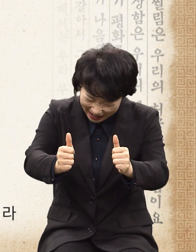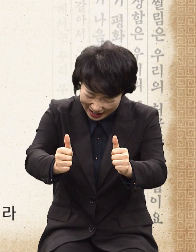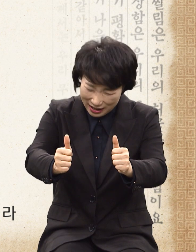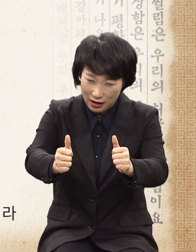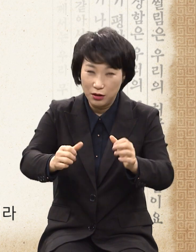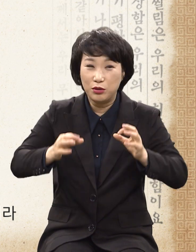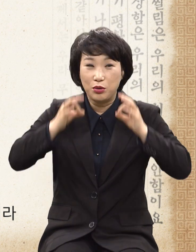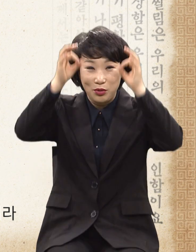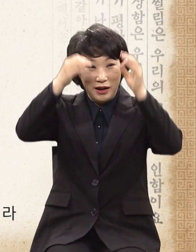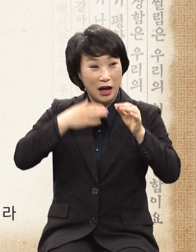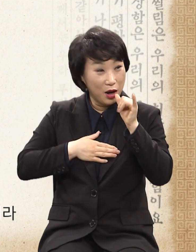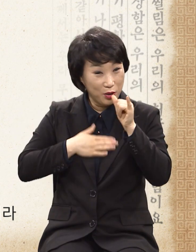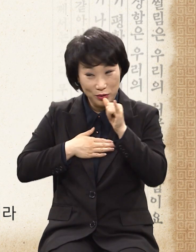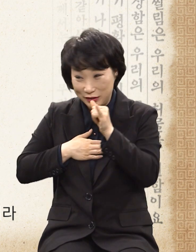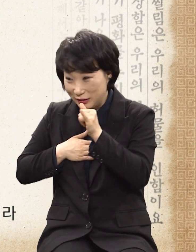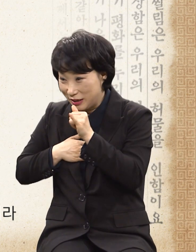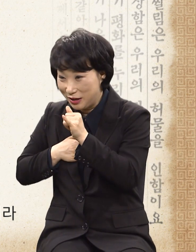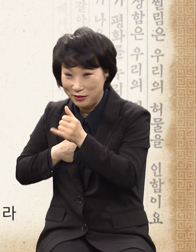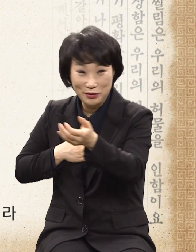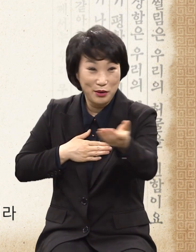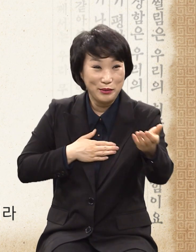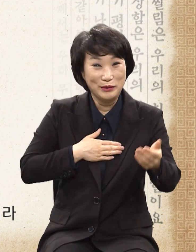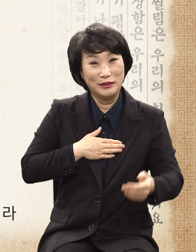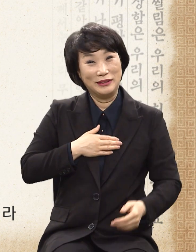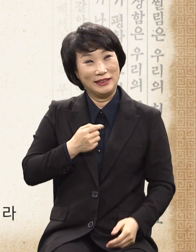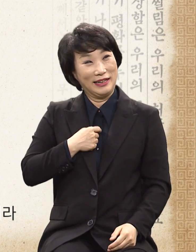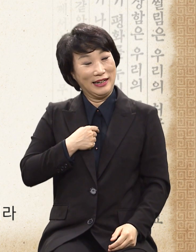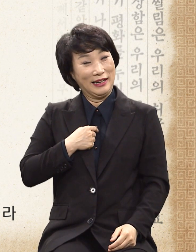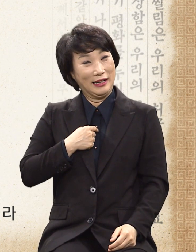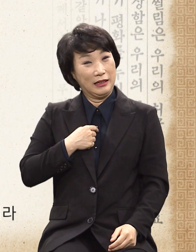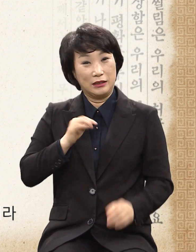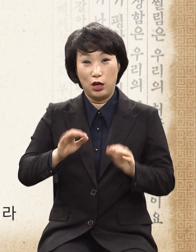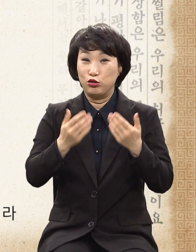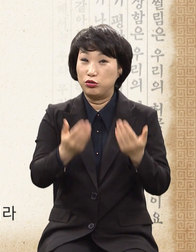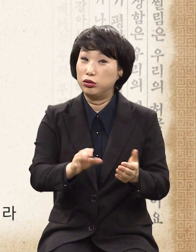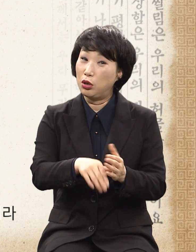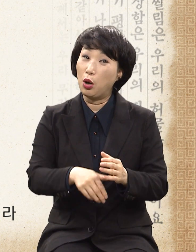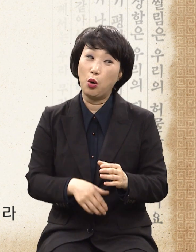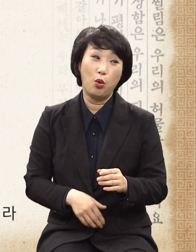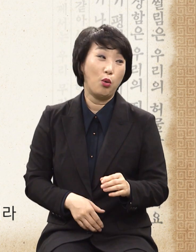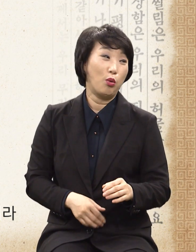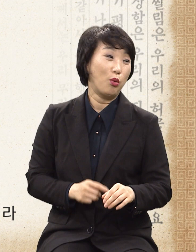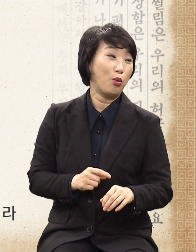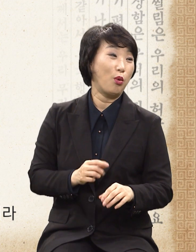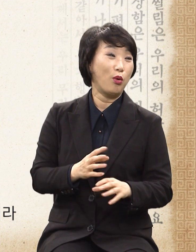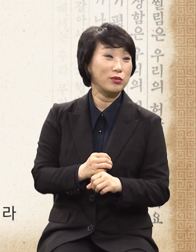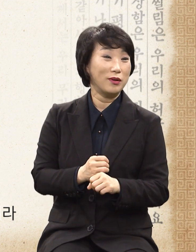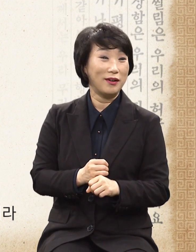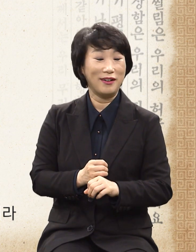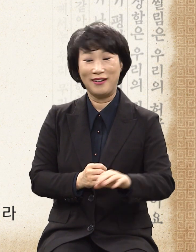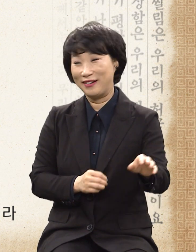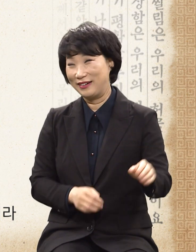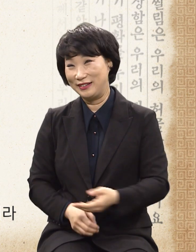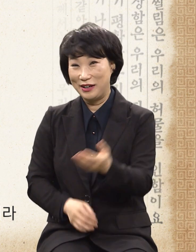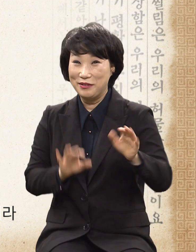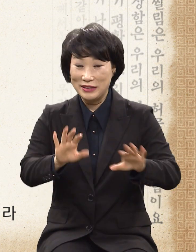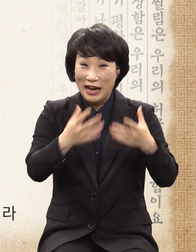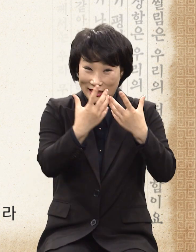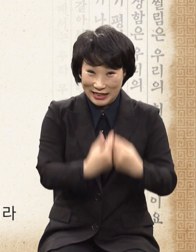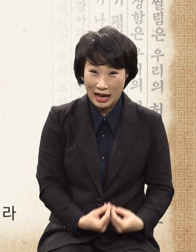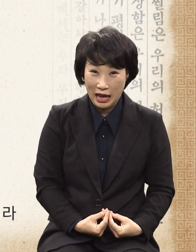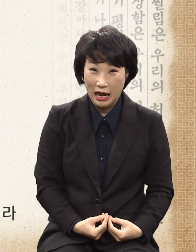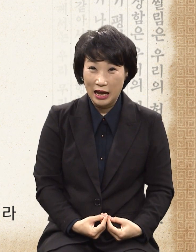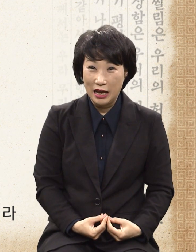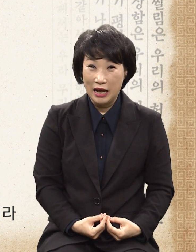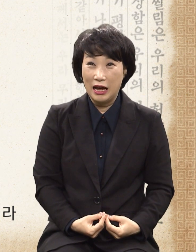부단히 노력하는 줄 아십니까? 얼마나 쉴 데가 어디 있어. 자, 예를 들어보자.